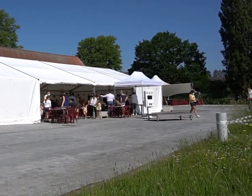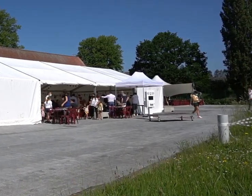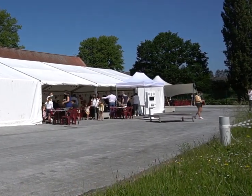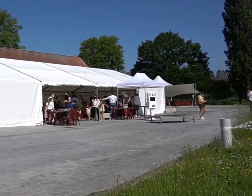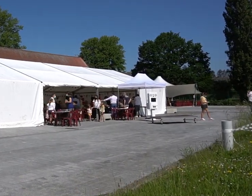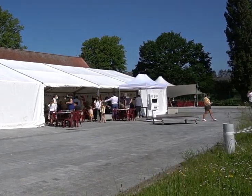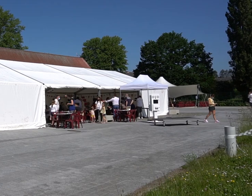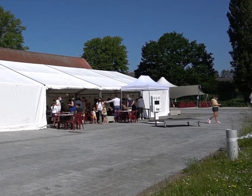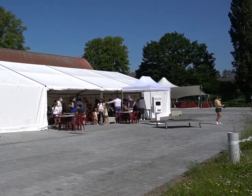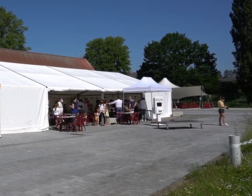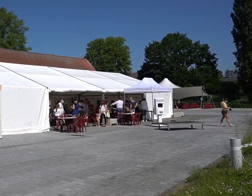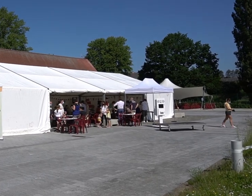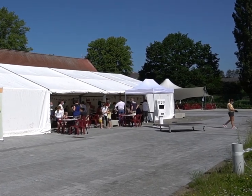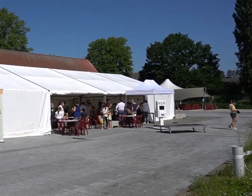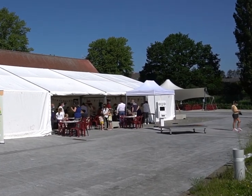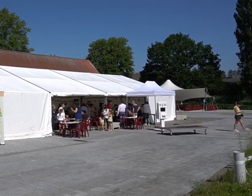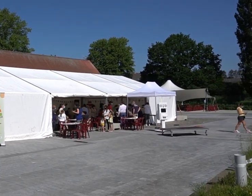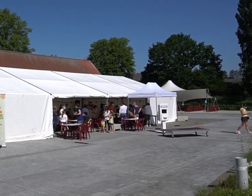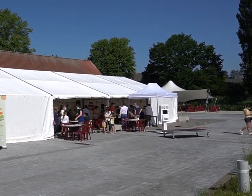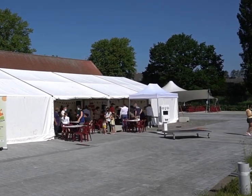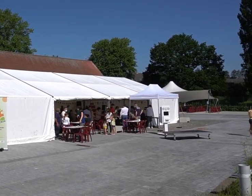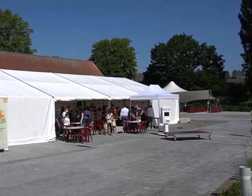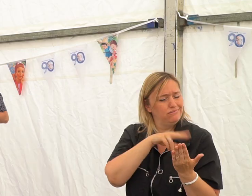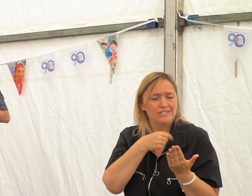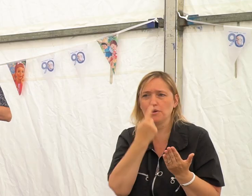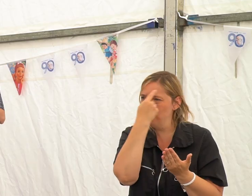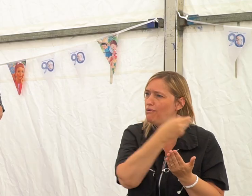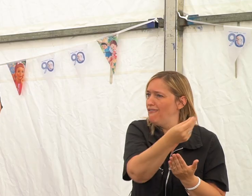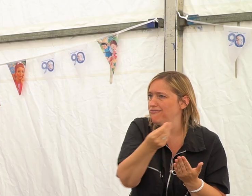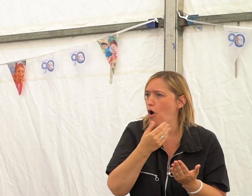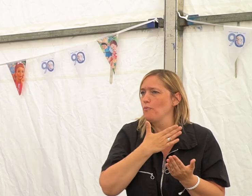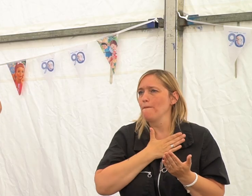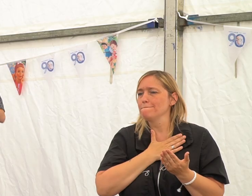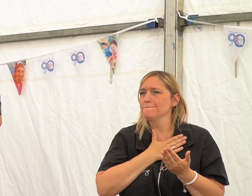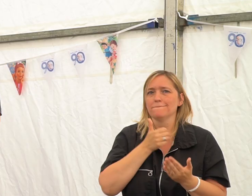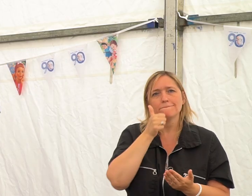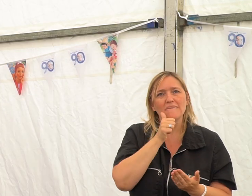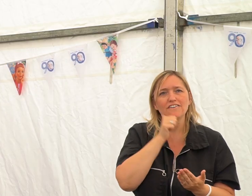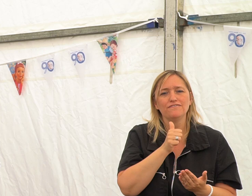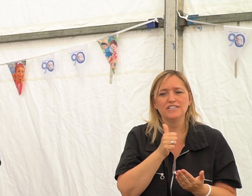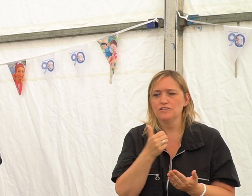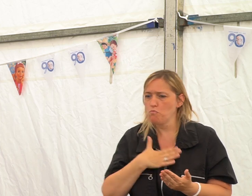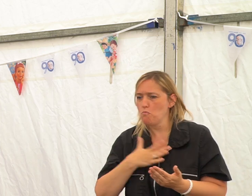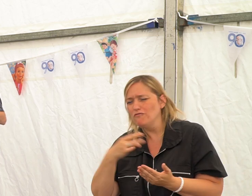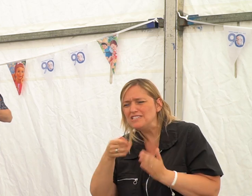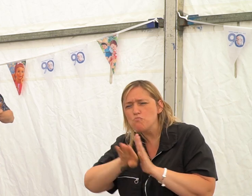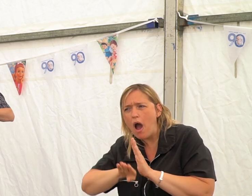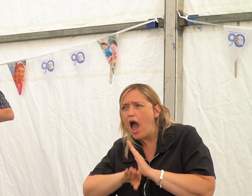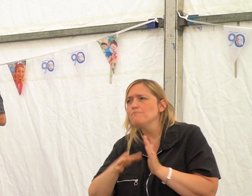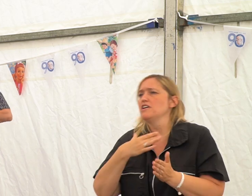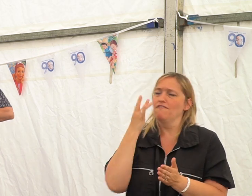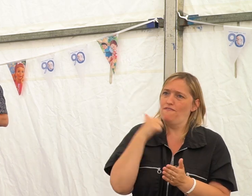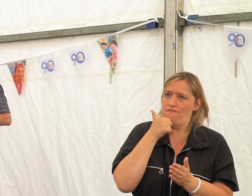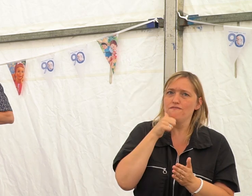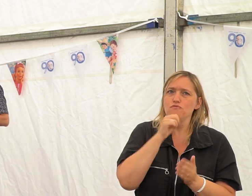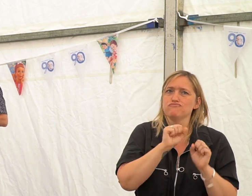aussi d'avoir des Martines dans les mains et de le lire à mes enfants, à ma fille quand elle avait quelques années, à mon fils un peu moins, j'avoue, mais en tout